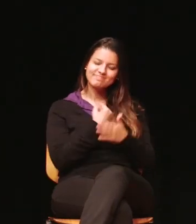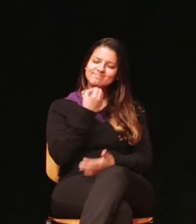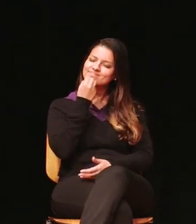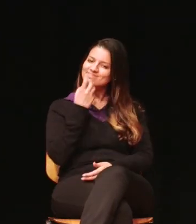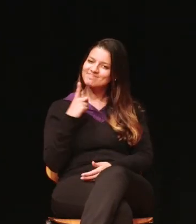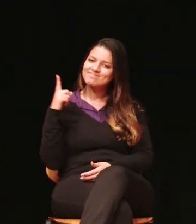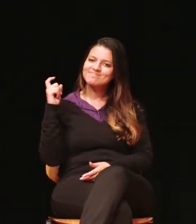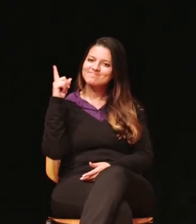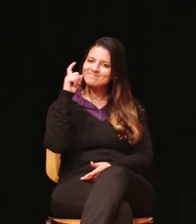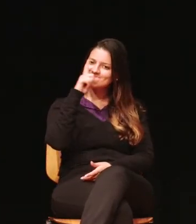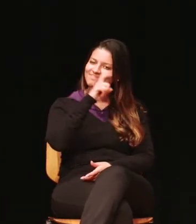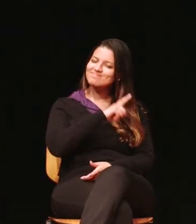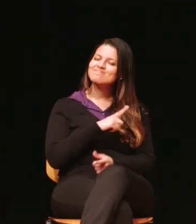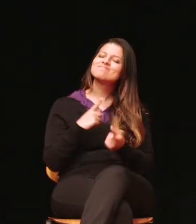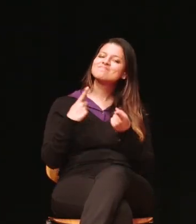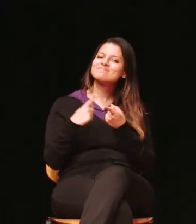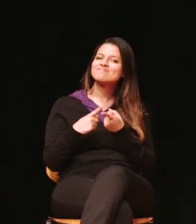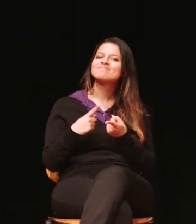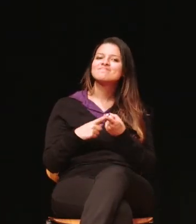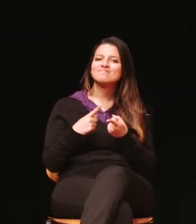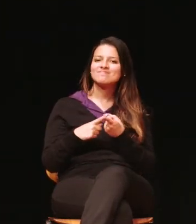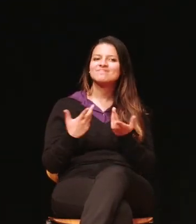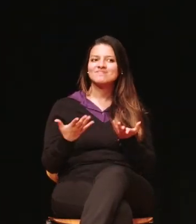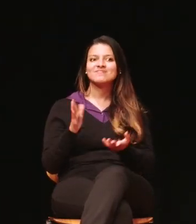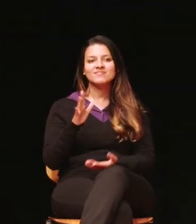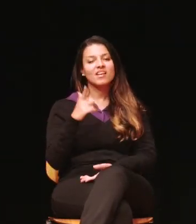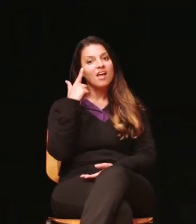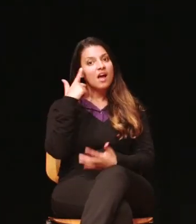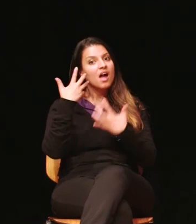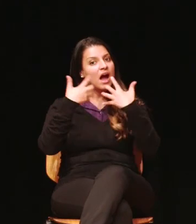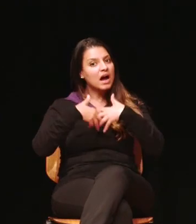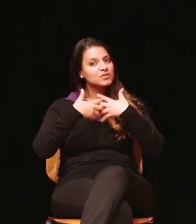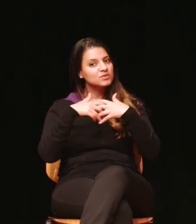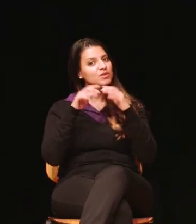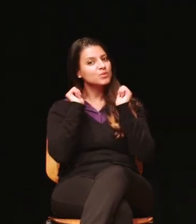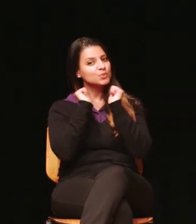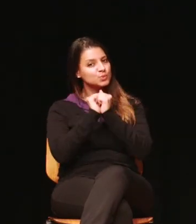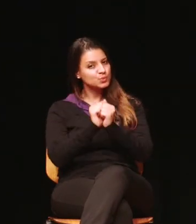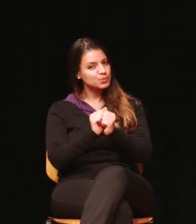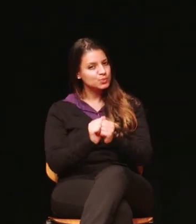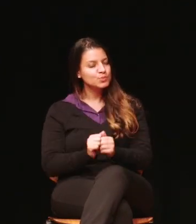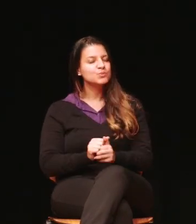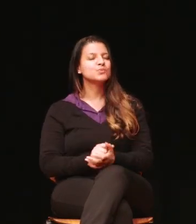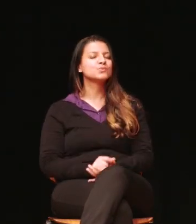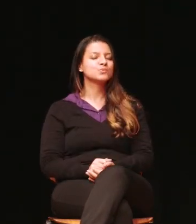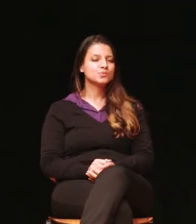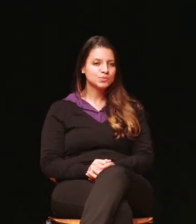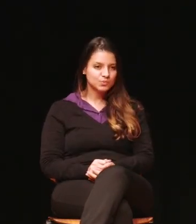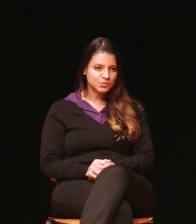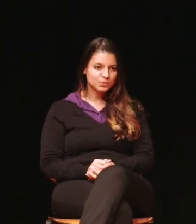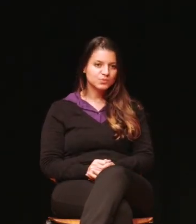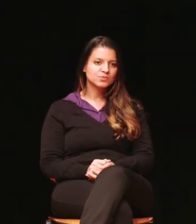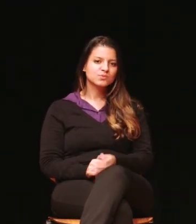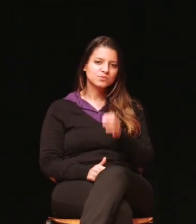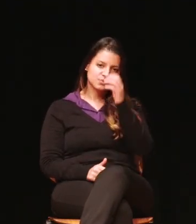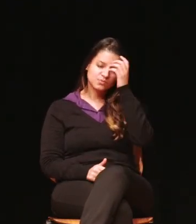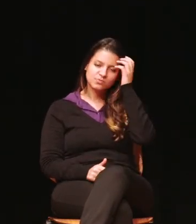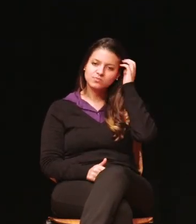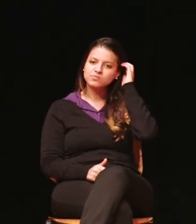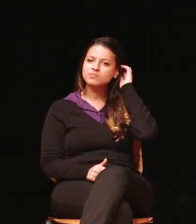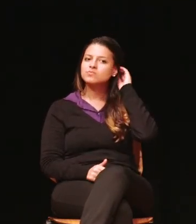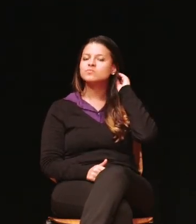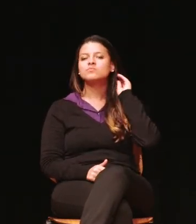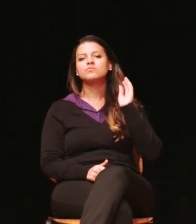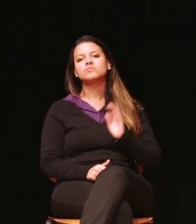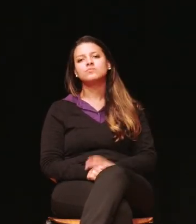porque justamente vamos raciocinar juntos sobre isso, porque assim, se pode fazer